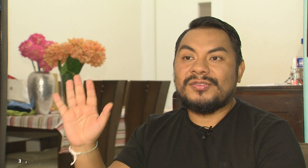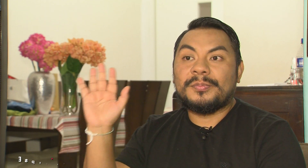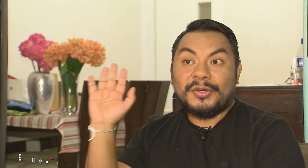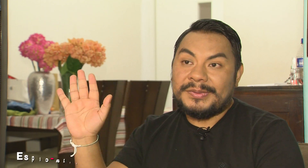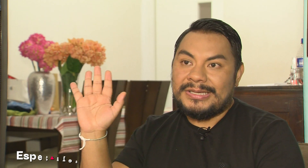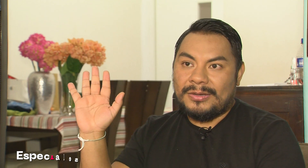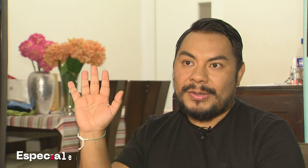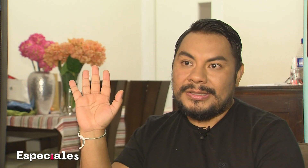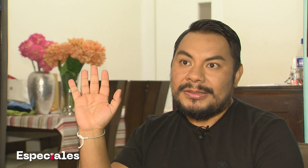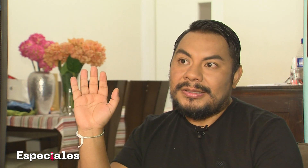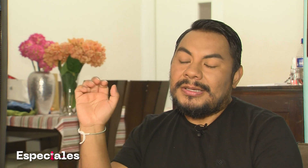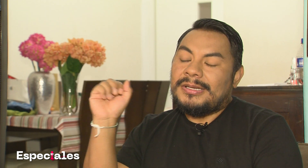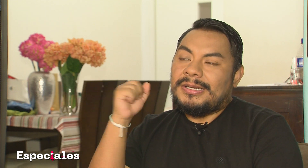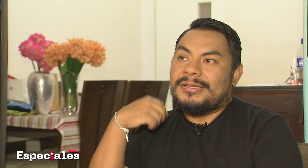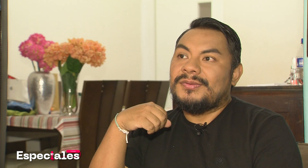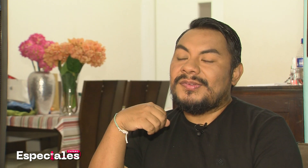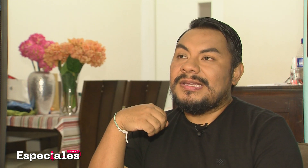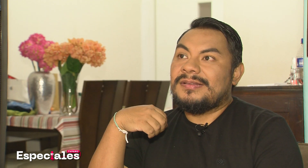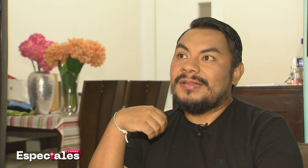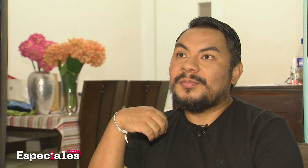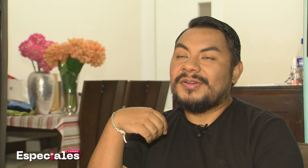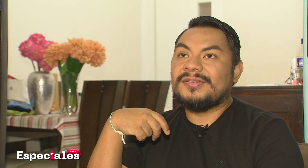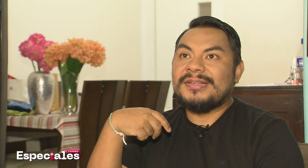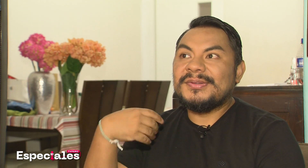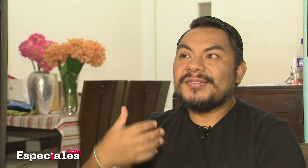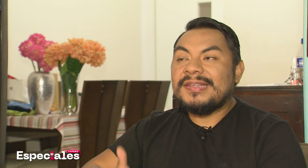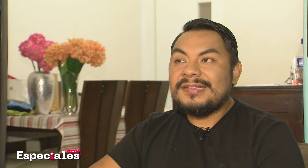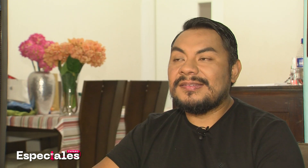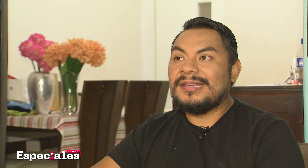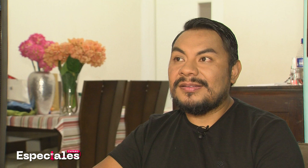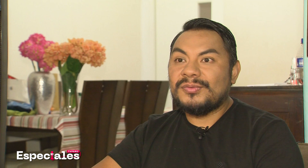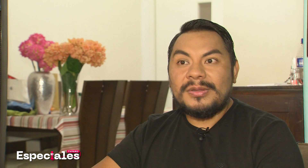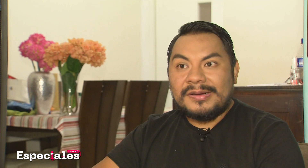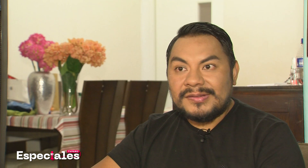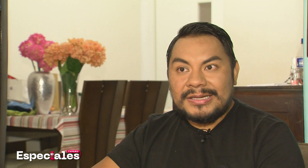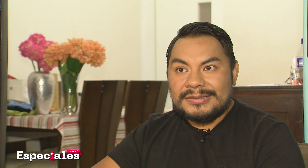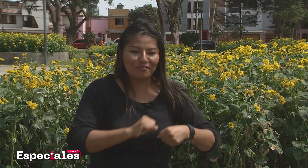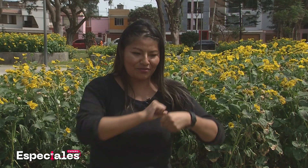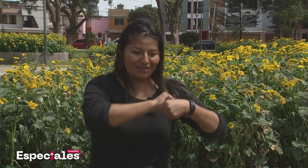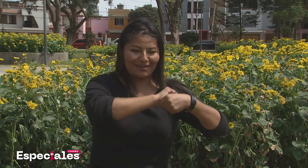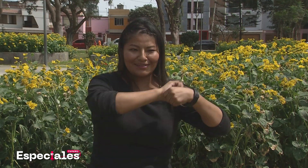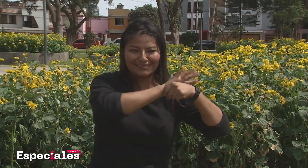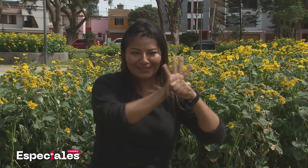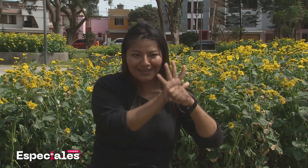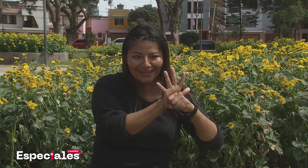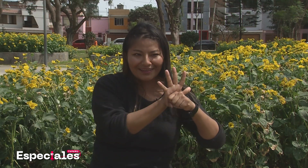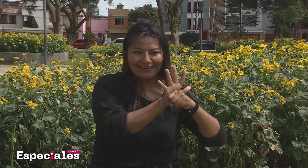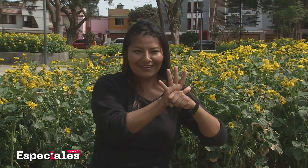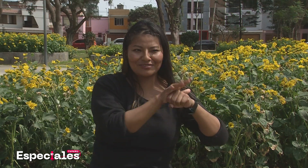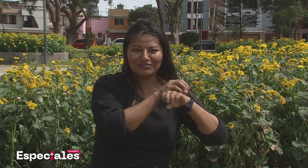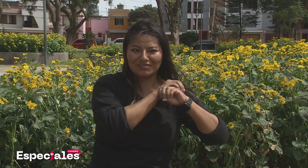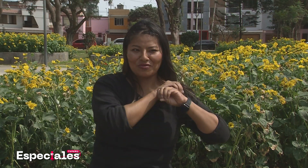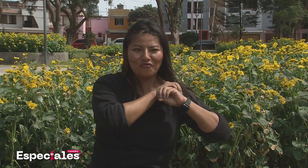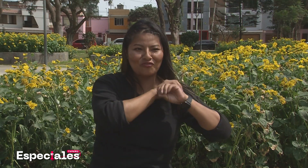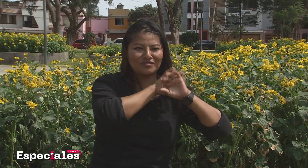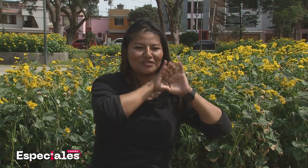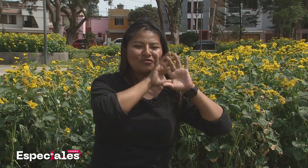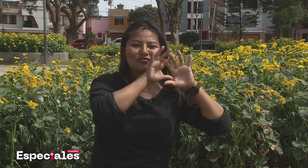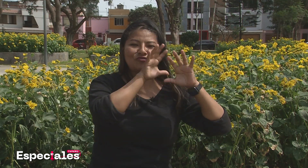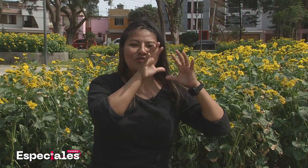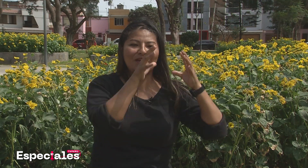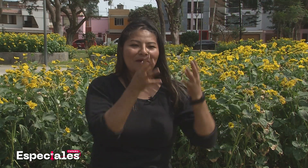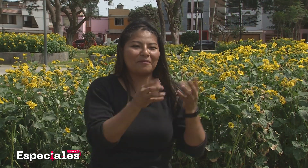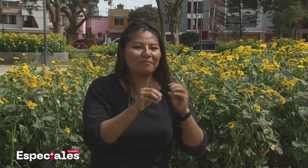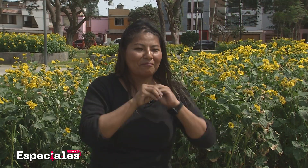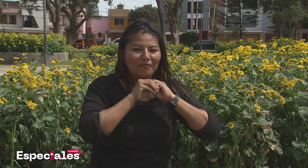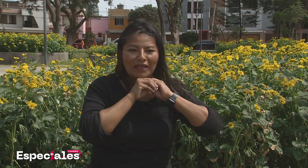país tiene su propia lengua. Entonces, es por eso que no se dice que es universal. Pero hay palabras que sí son